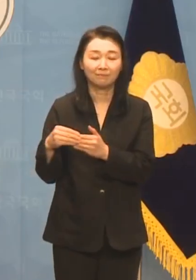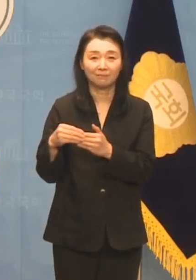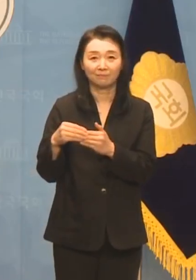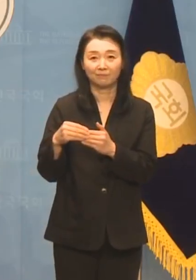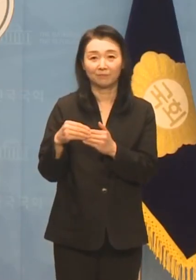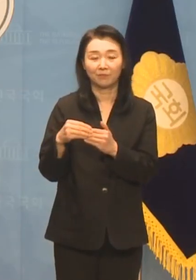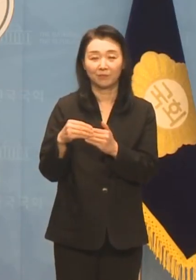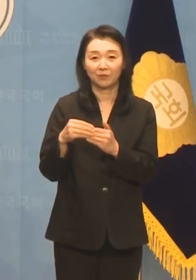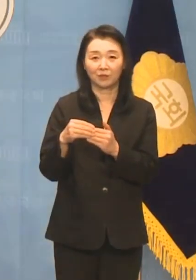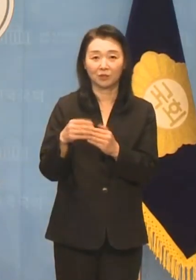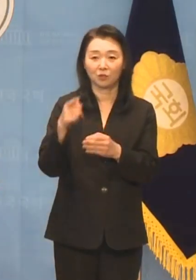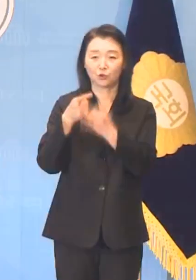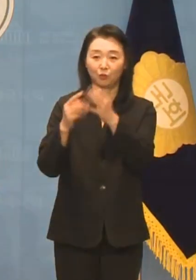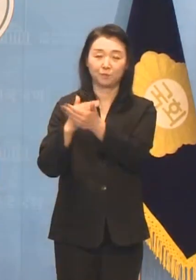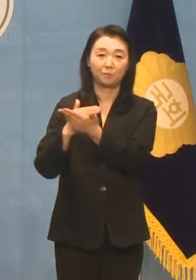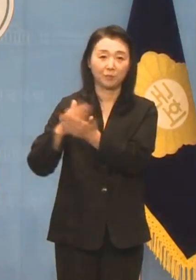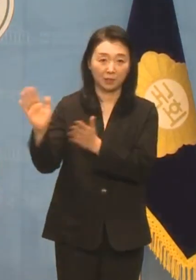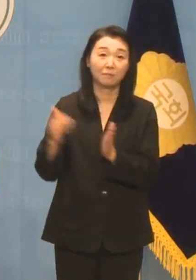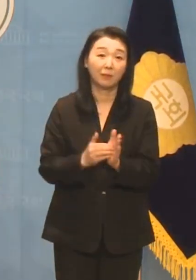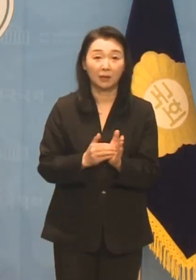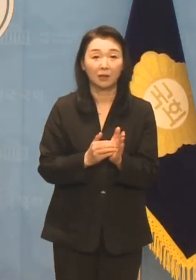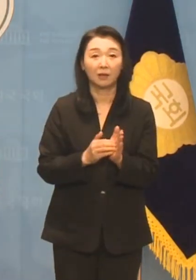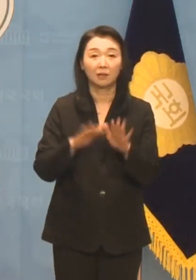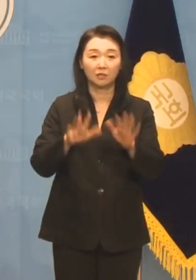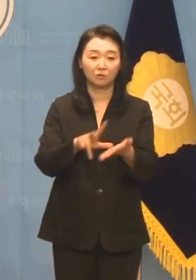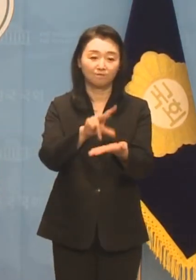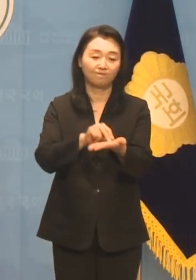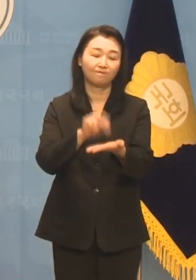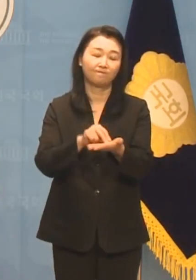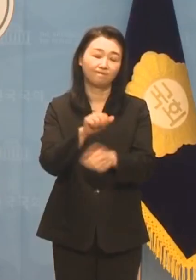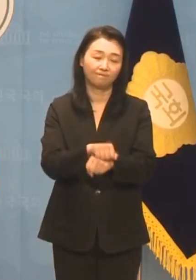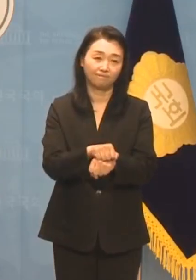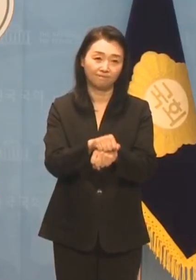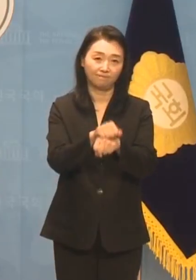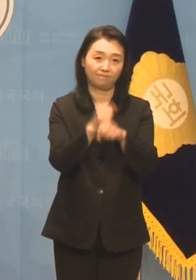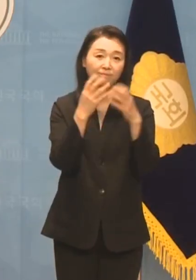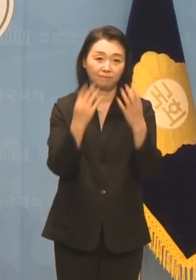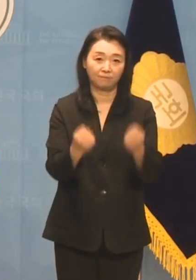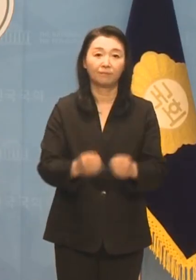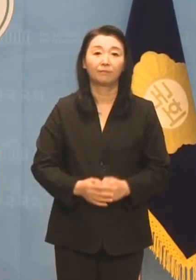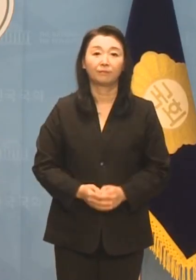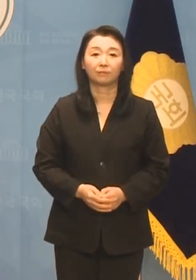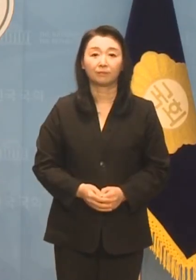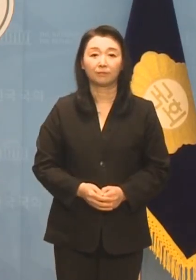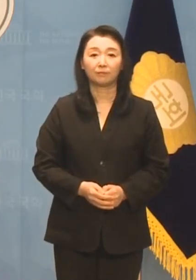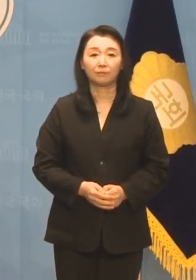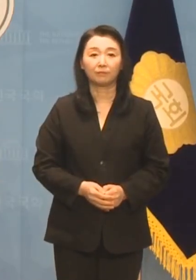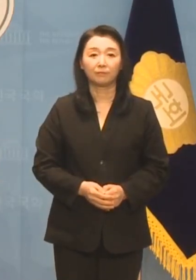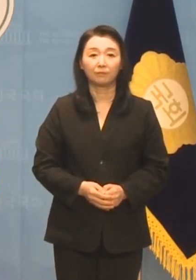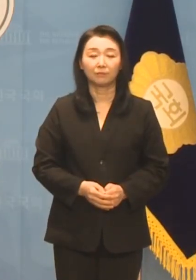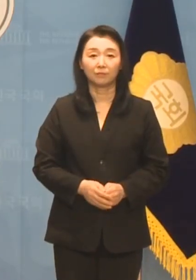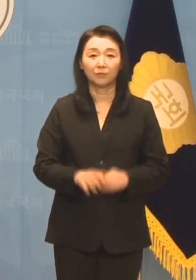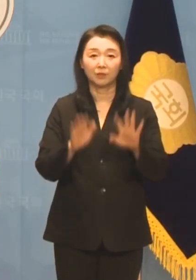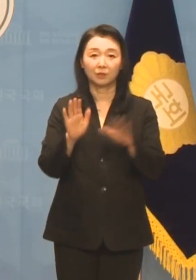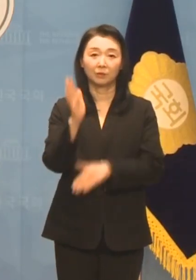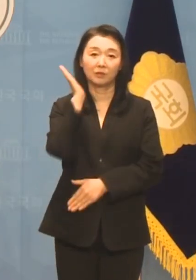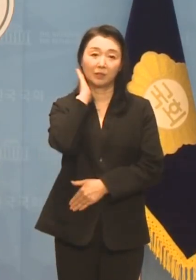퇴진시켰지만 산적한 과제들이 우리 앞을 막고 있습니다. 이번